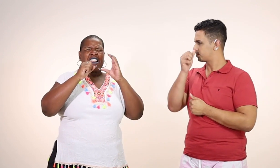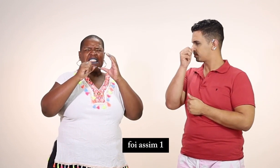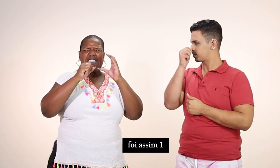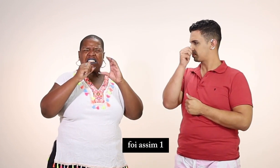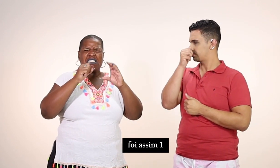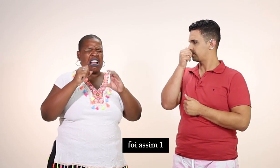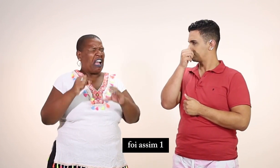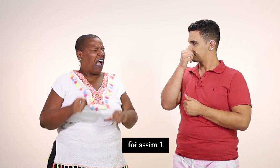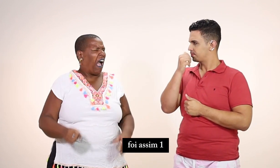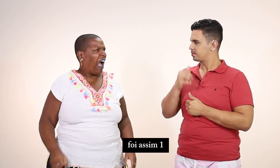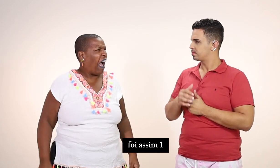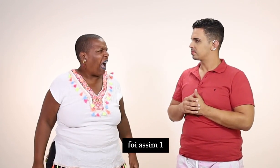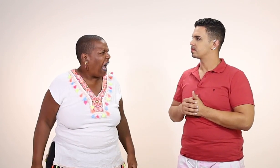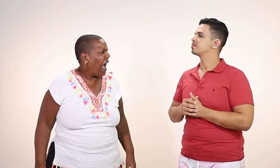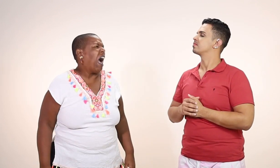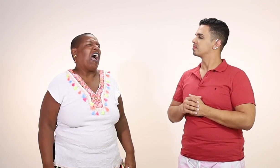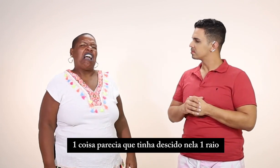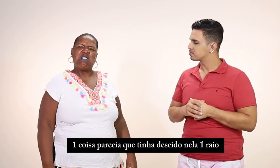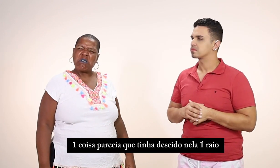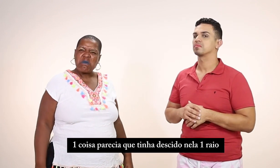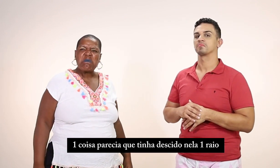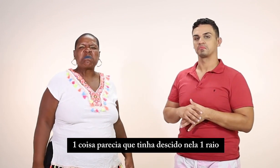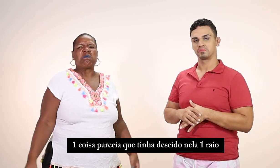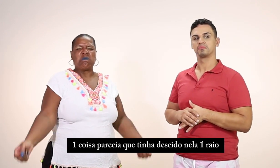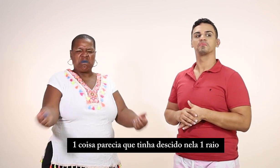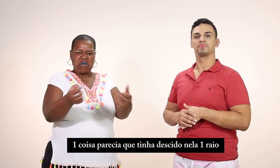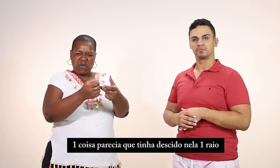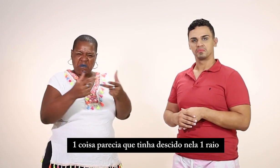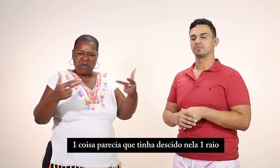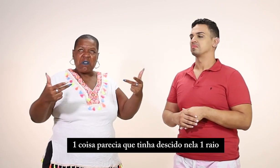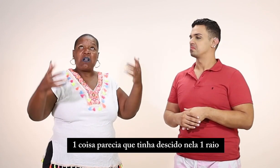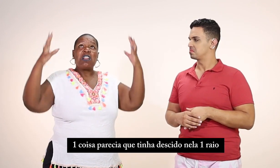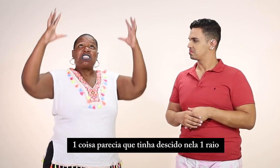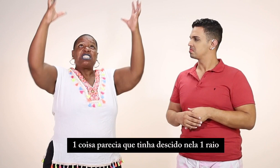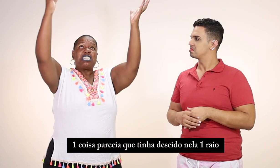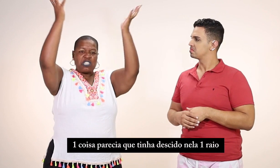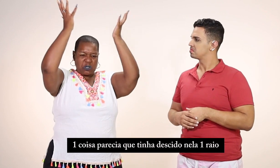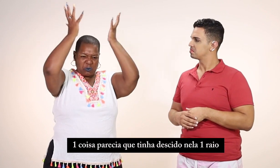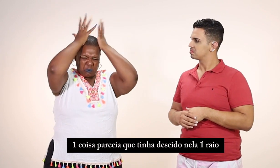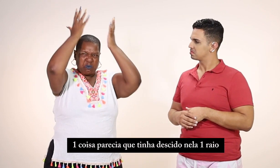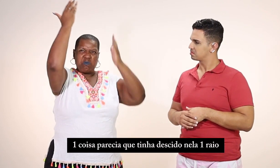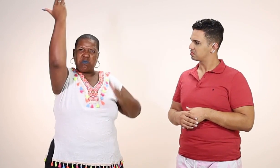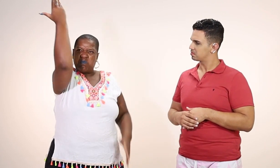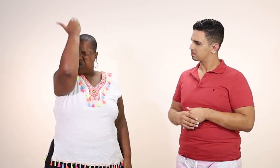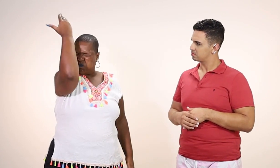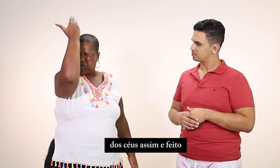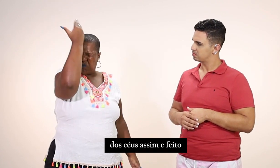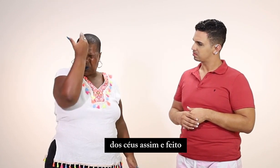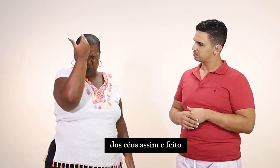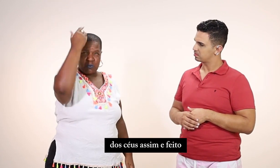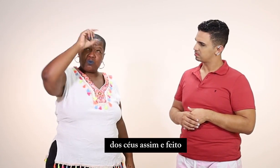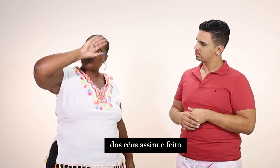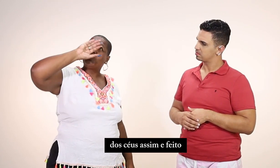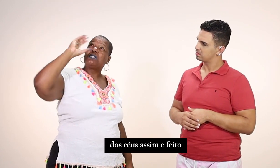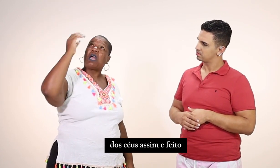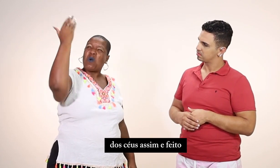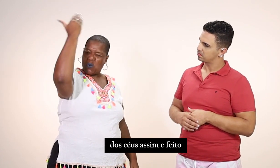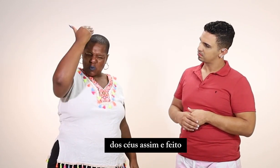foi assim, uma coisa, parecia que tinha descido nela um raio dos céus, assim, e